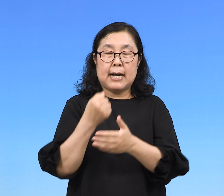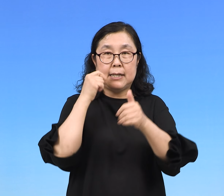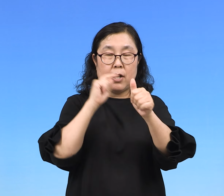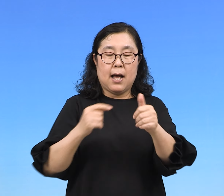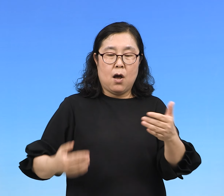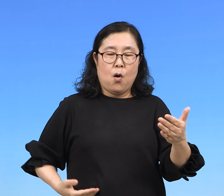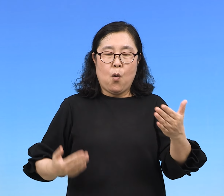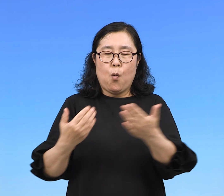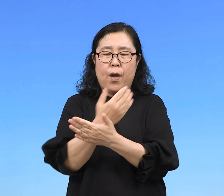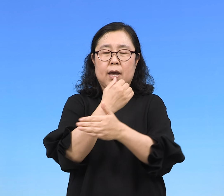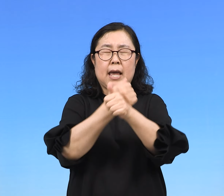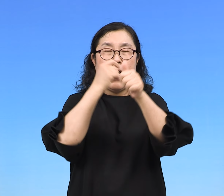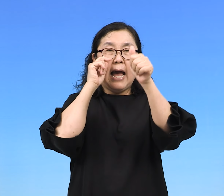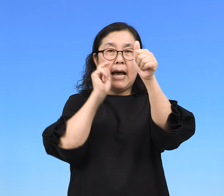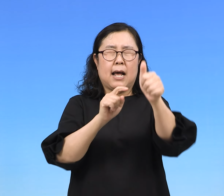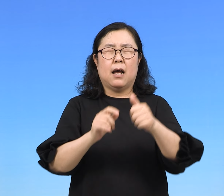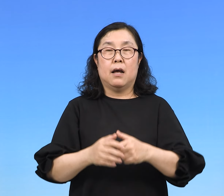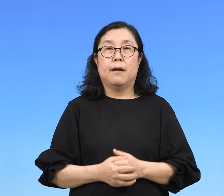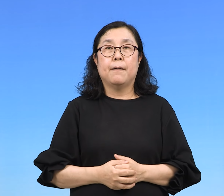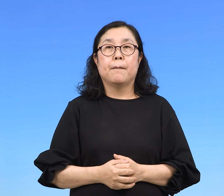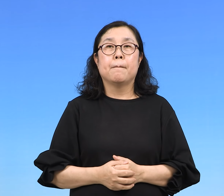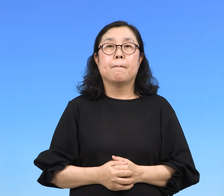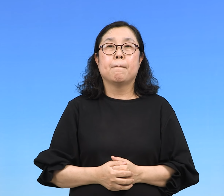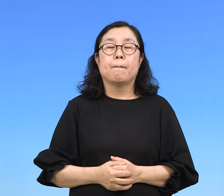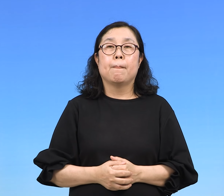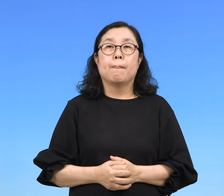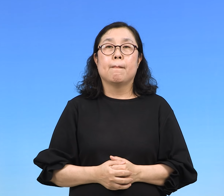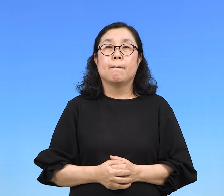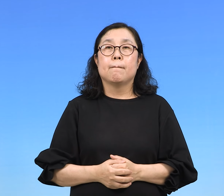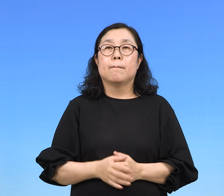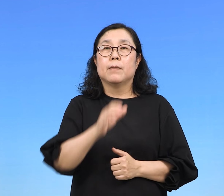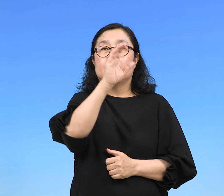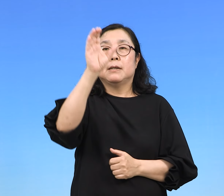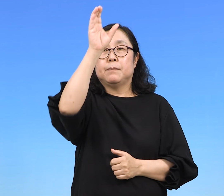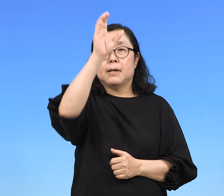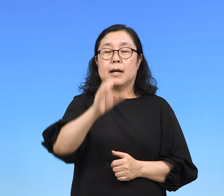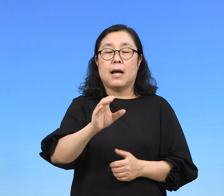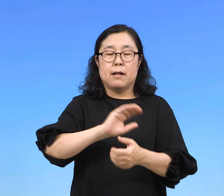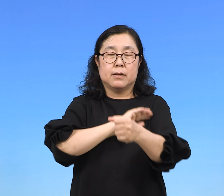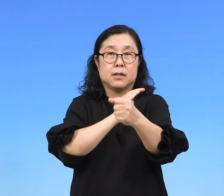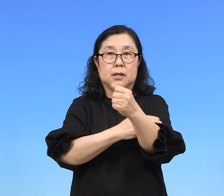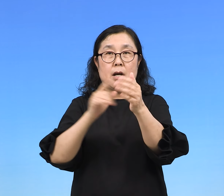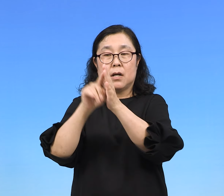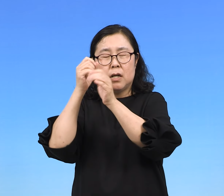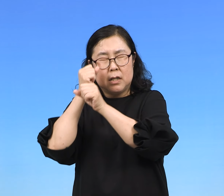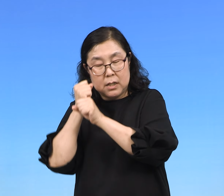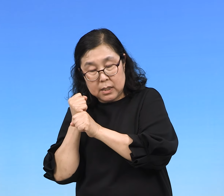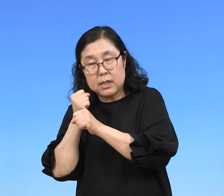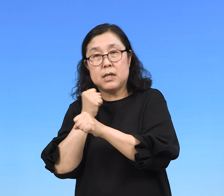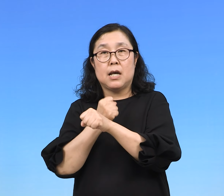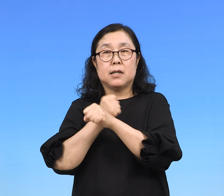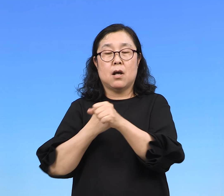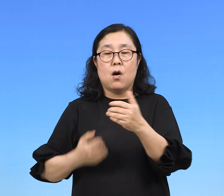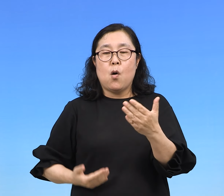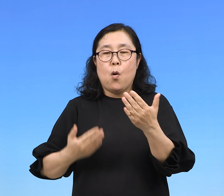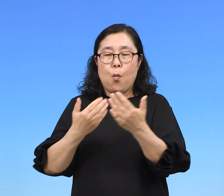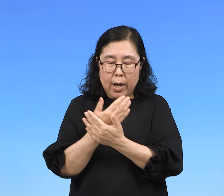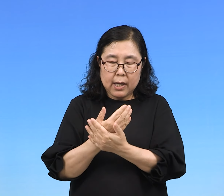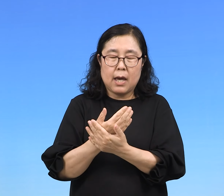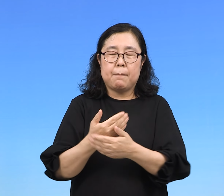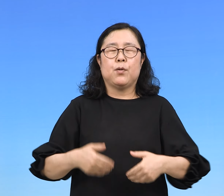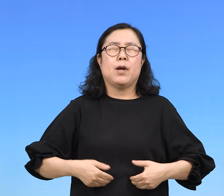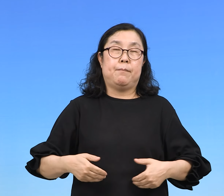회개하라. 뭐가 안약을 사서 눈에 바르는 거라고요? 십자가 이 능력을 의지하여 회개의 자리로 나가는